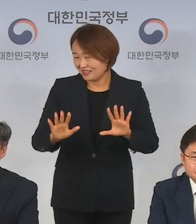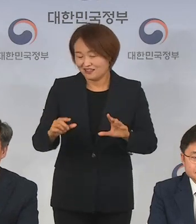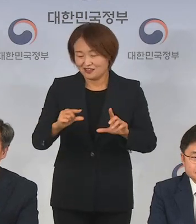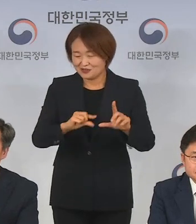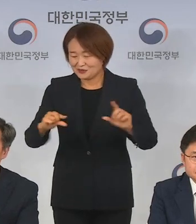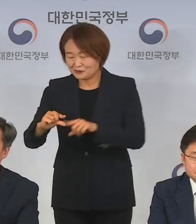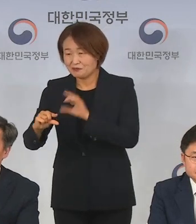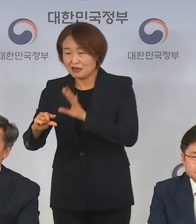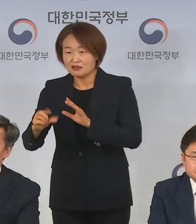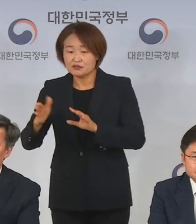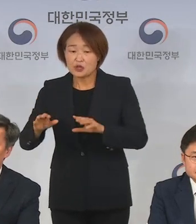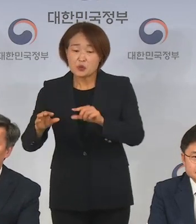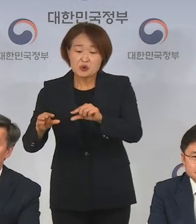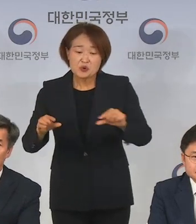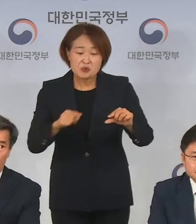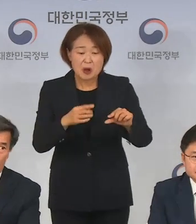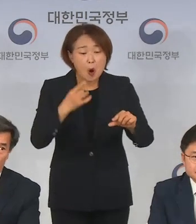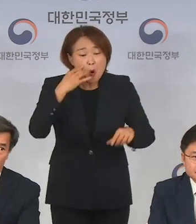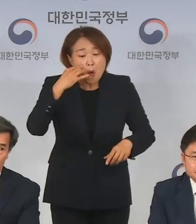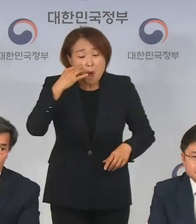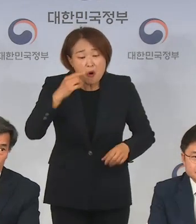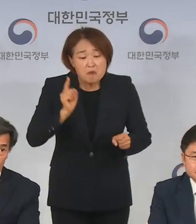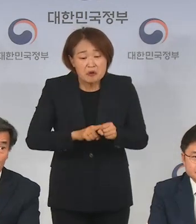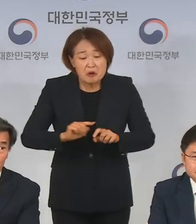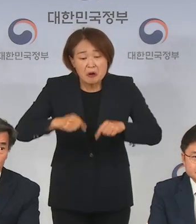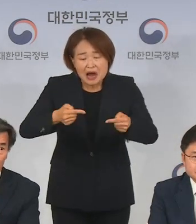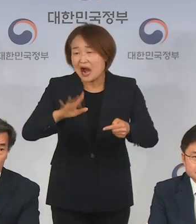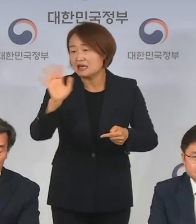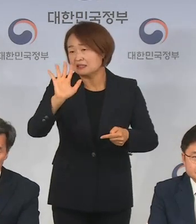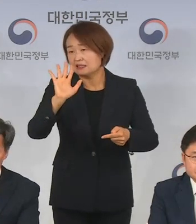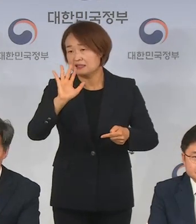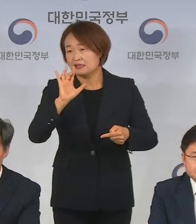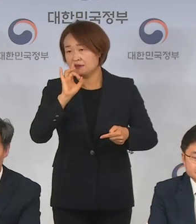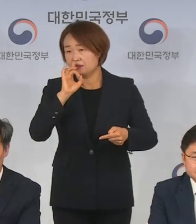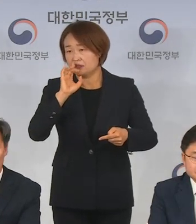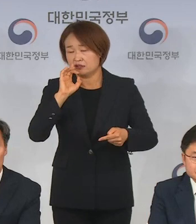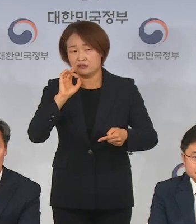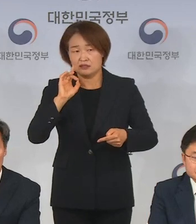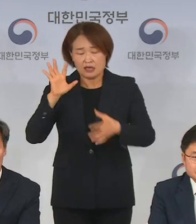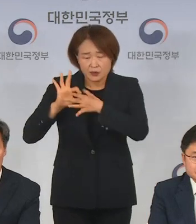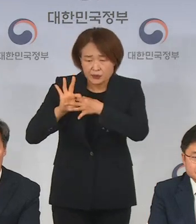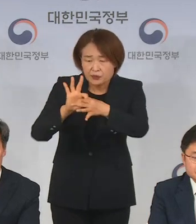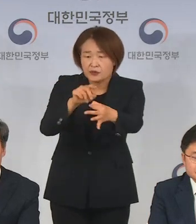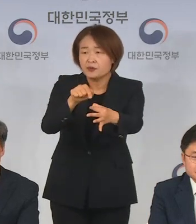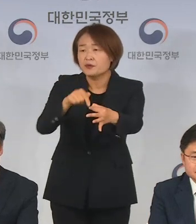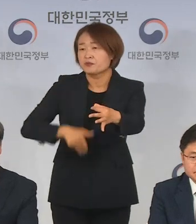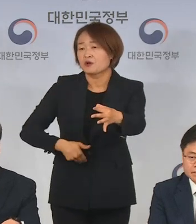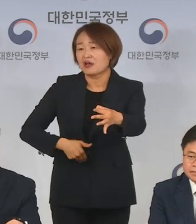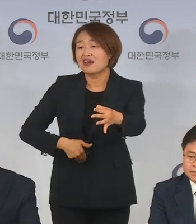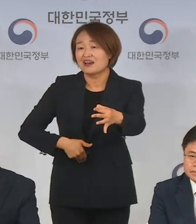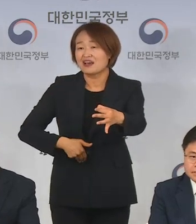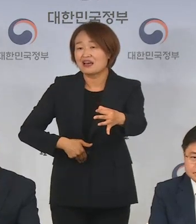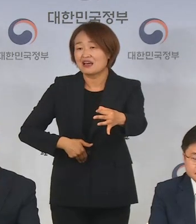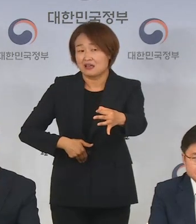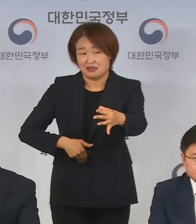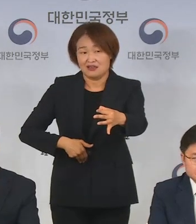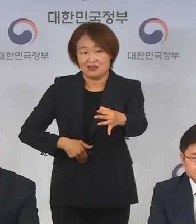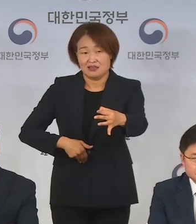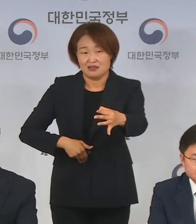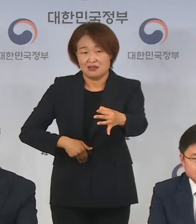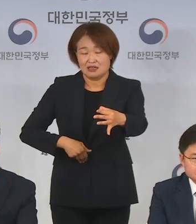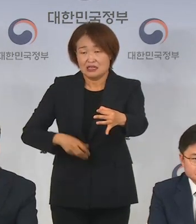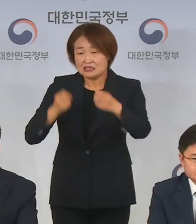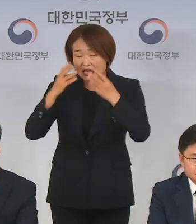따로 떼서 단순히 그냥 호기심 차원에서 갈 수 있는 성질인 것은 아니기 때문에 그 연소성 확보 차원에서라도 계속 하시던